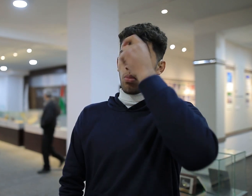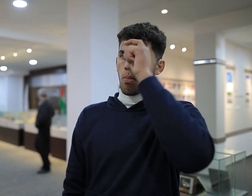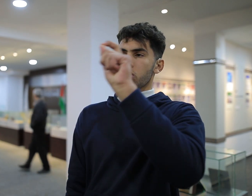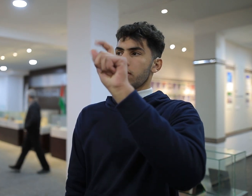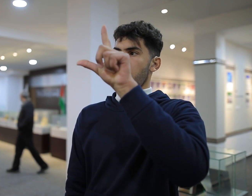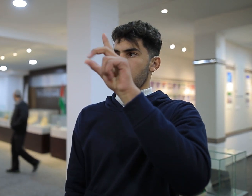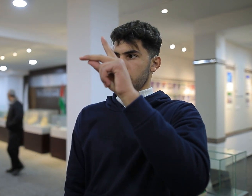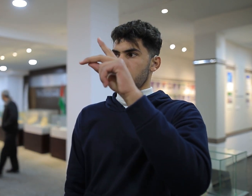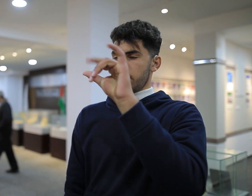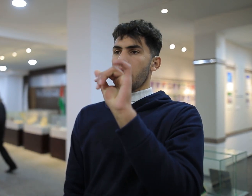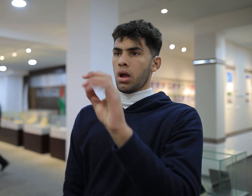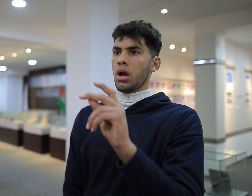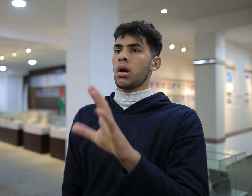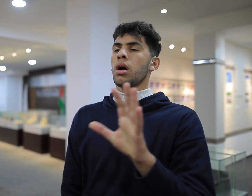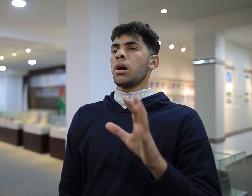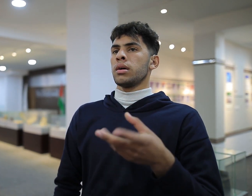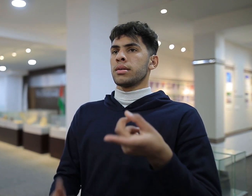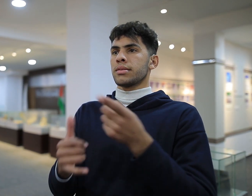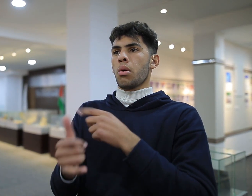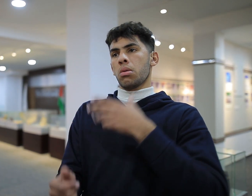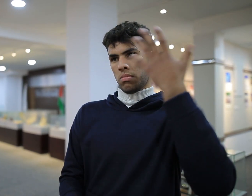من مدرسة مصطفى صادق الرافع للصوم.